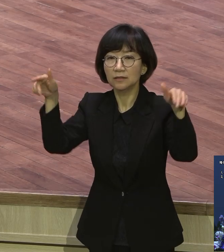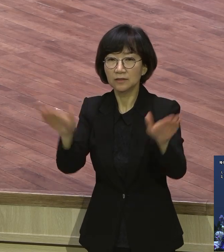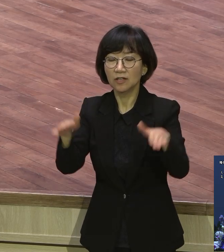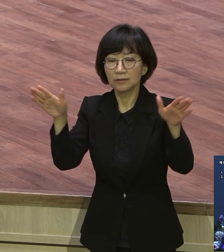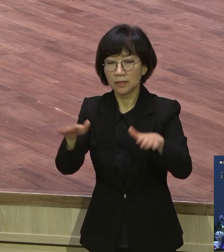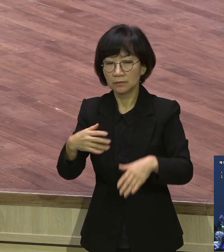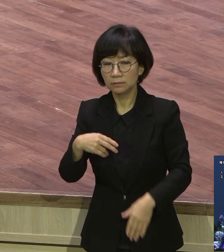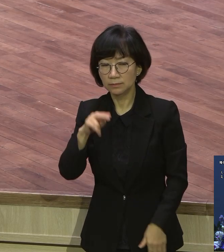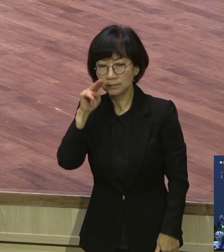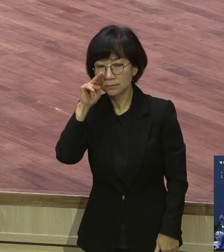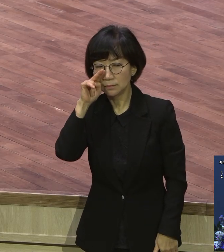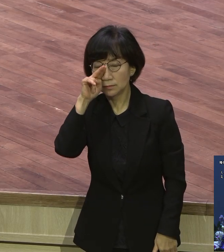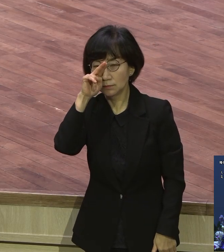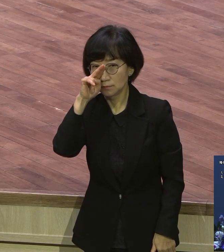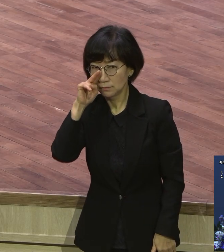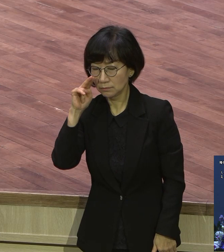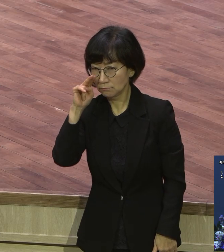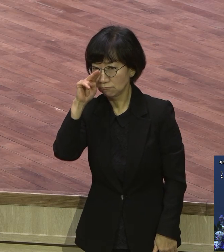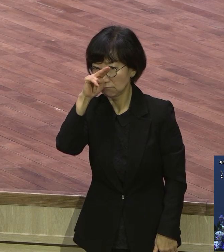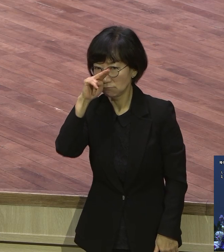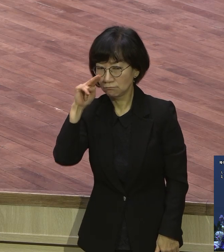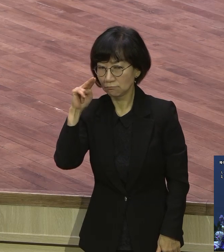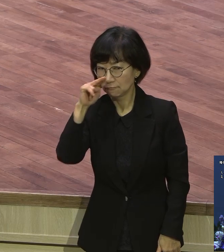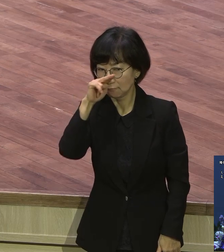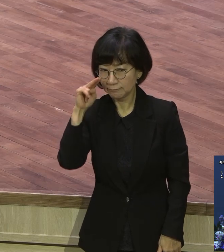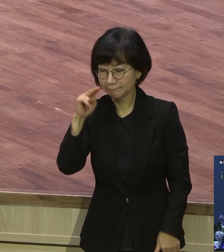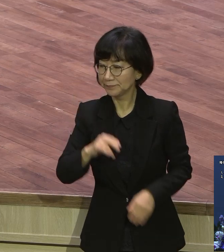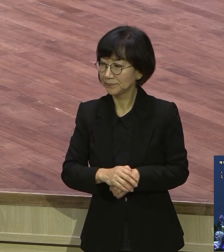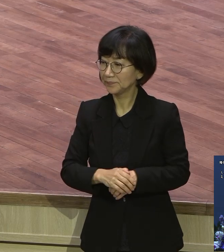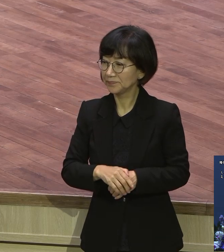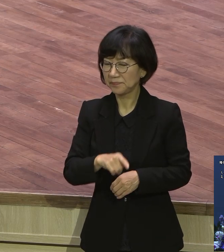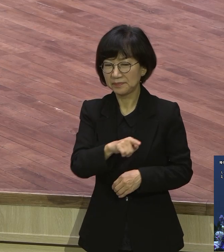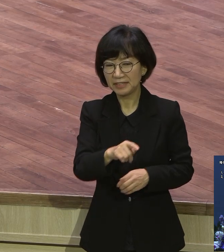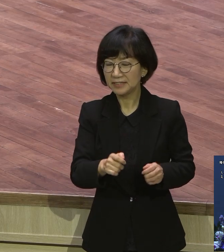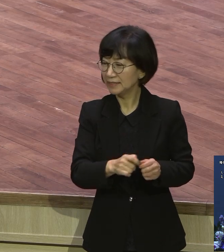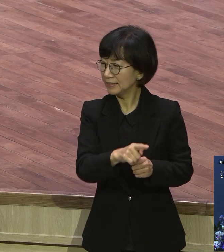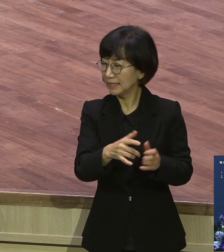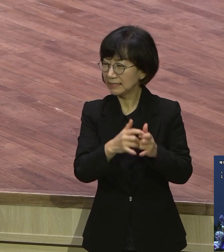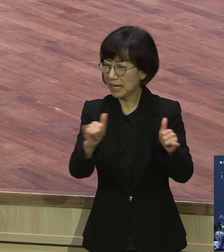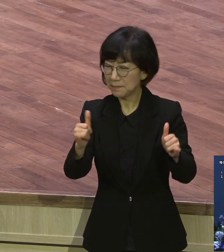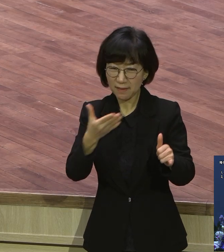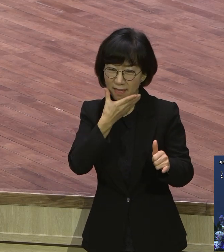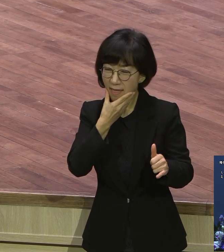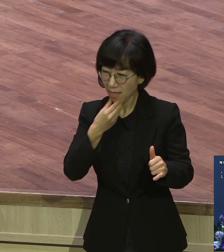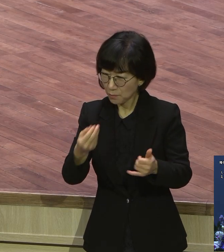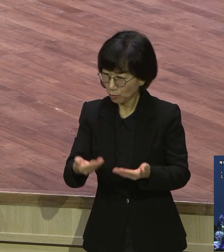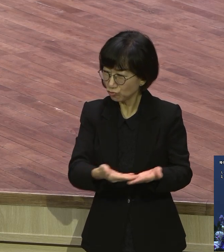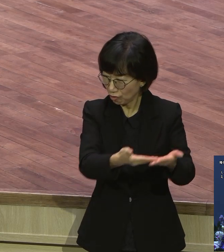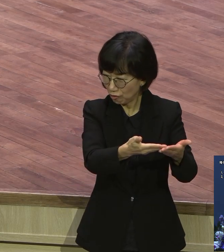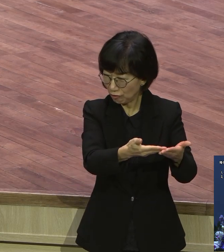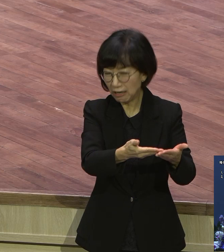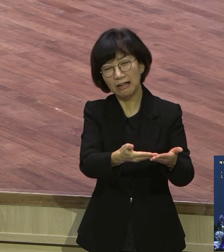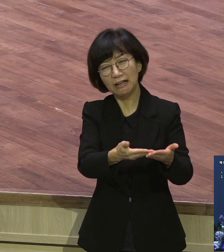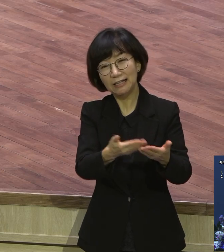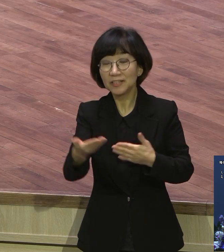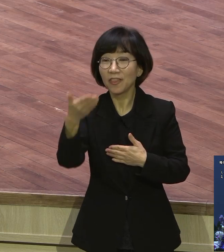마음속에 질투가 났어요 그래서 사람들이 행복을 사람이 행복을 가져다 주어야 되는데